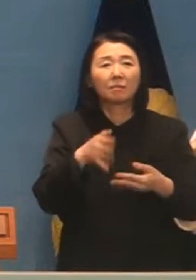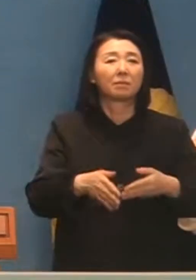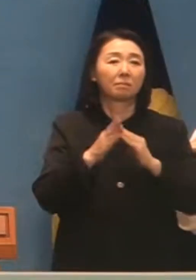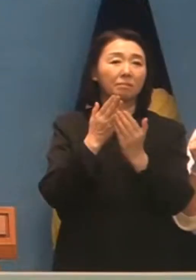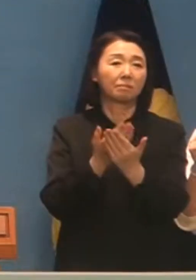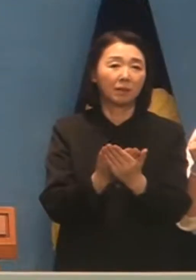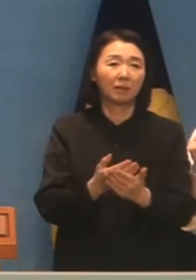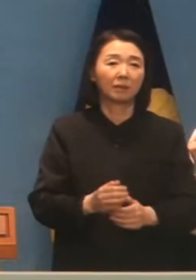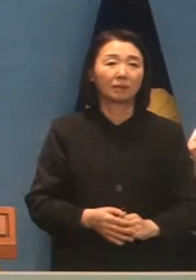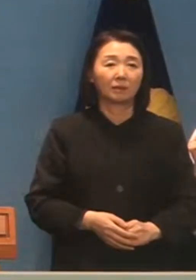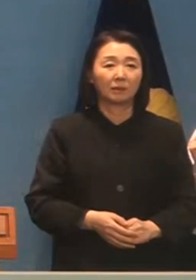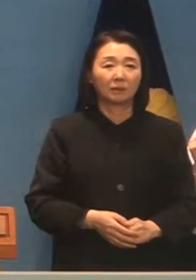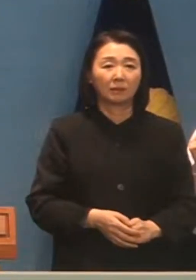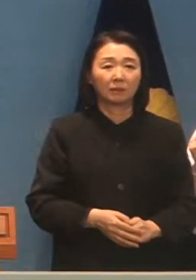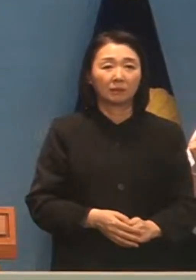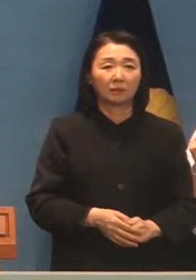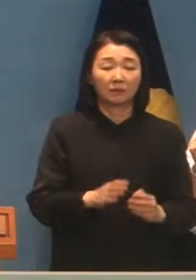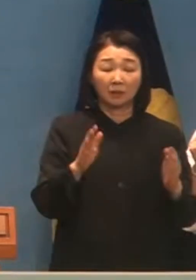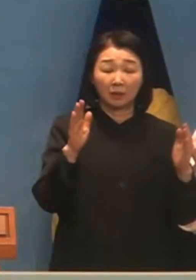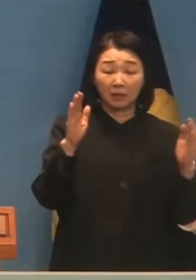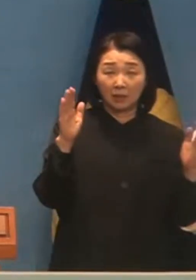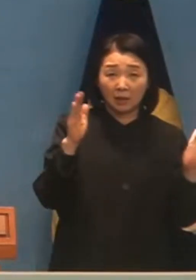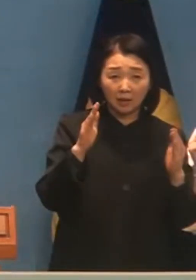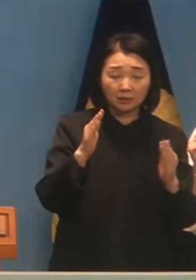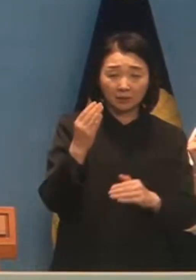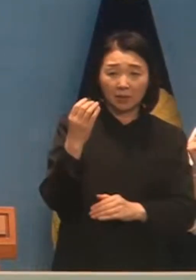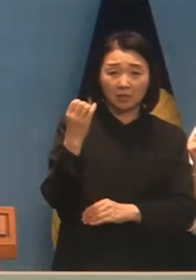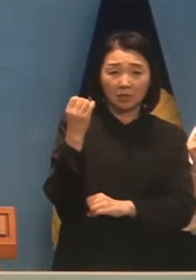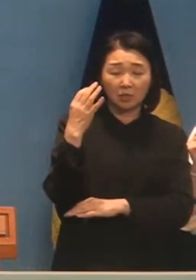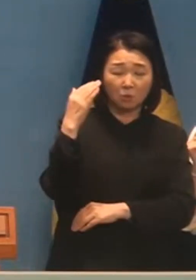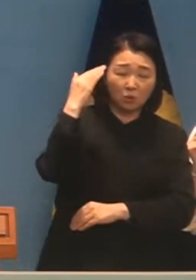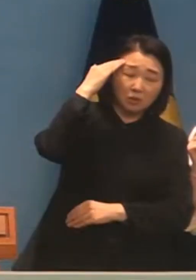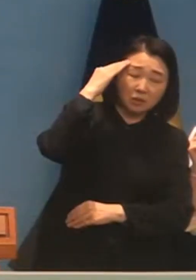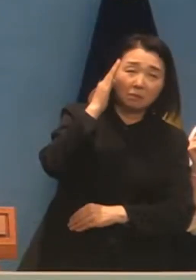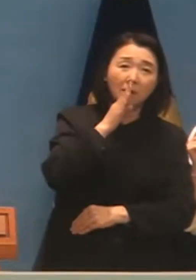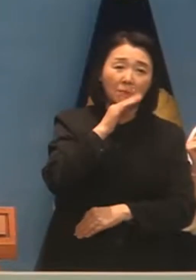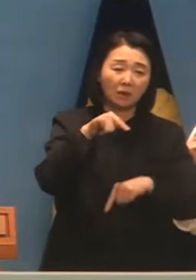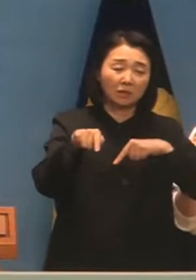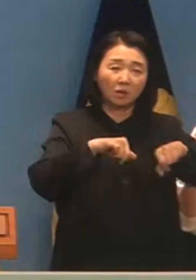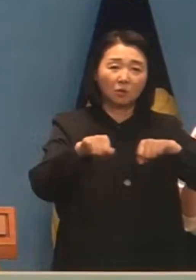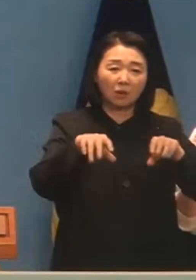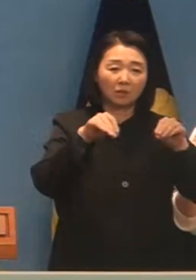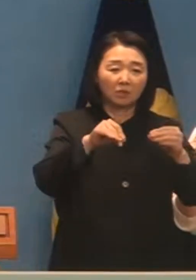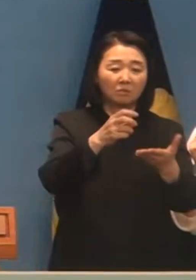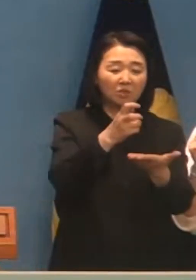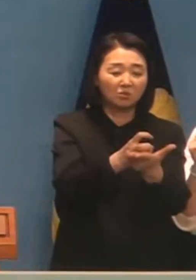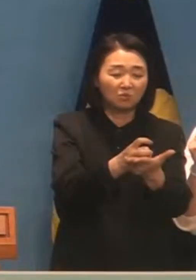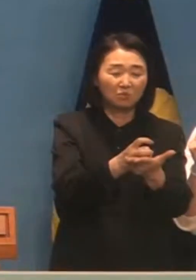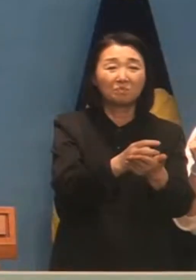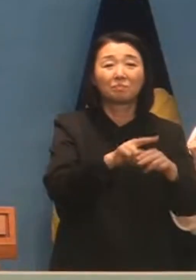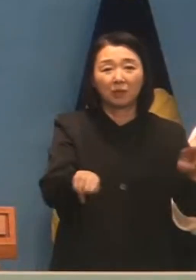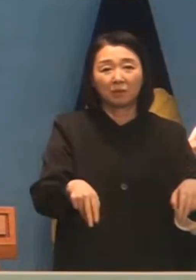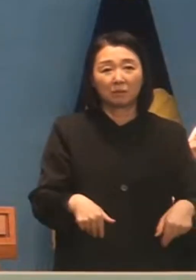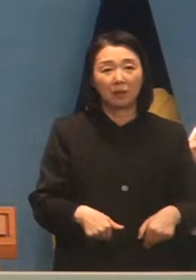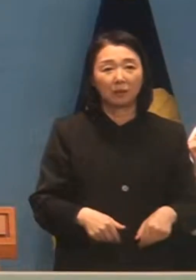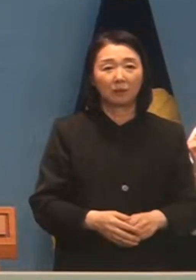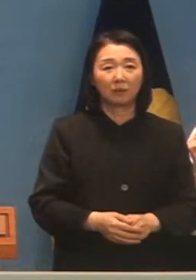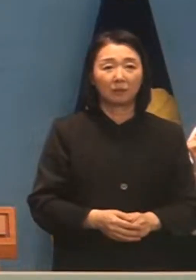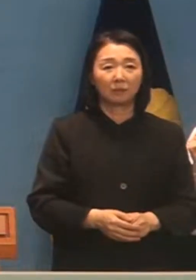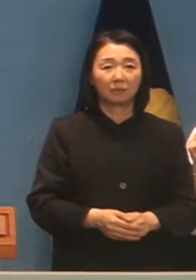요구합니다. 또 학생의 기본권을 침해하는 학생의 정치활동 금지 규정을 완전히 폐지해야